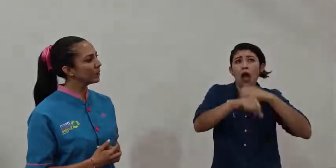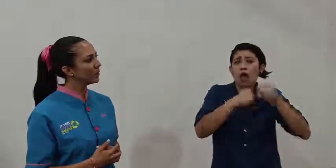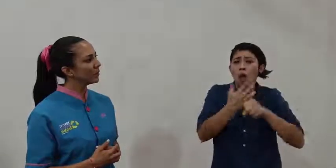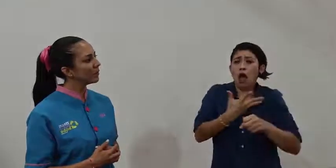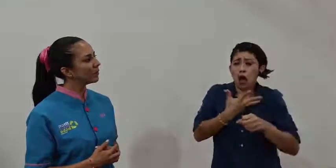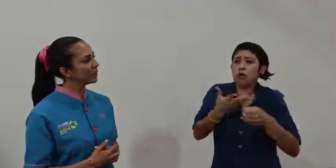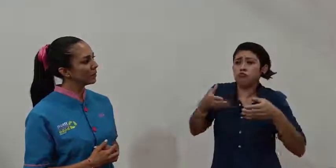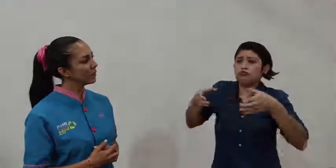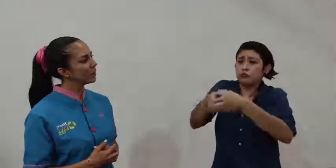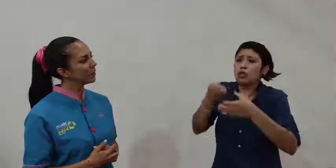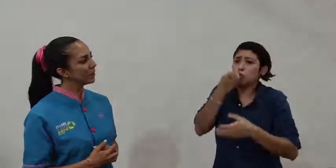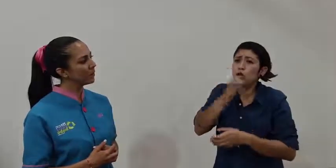muy pequeñitos